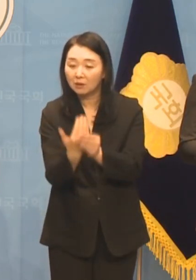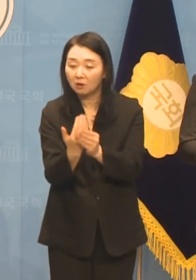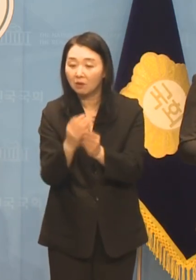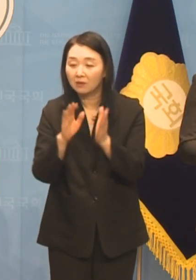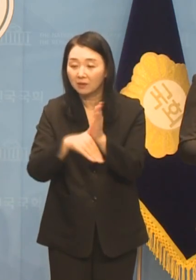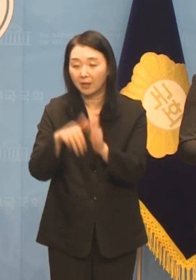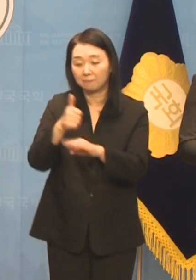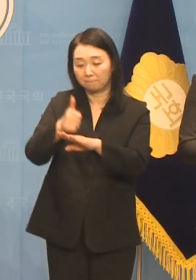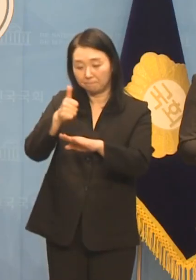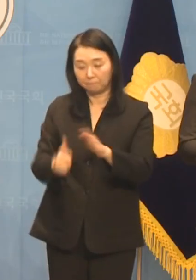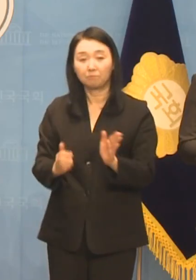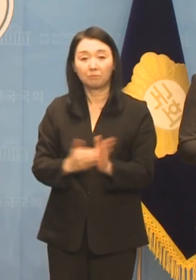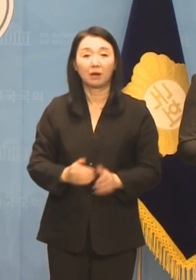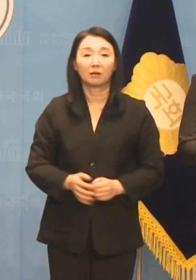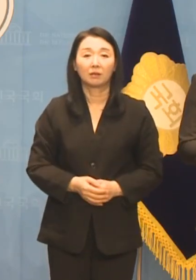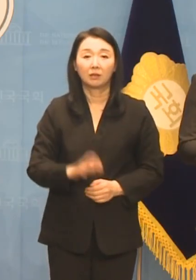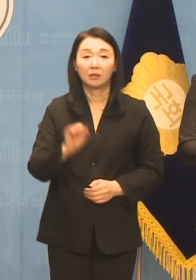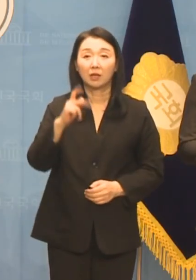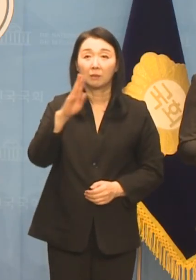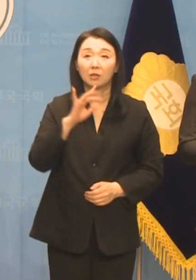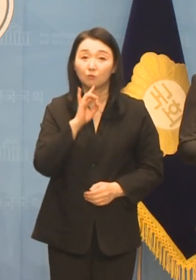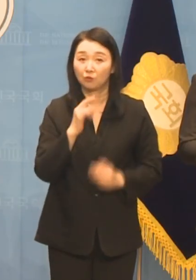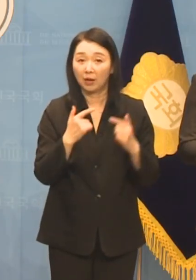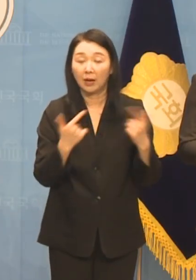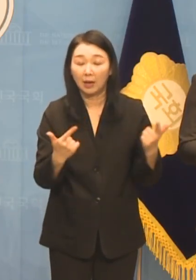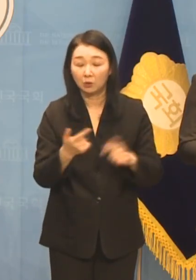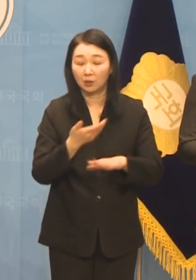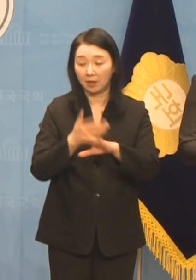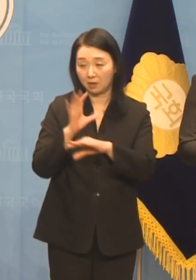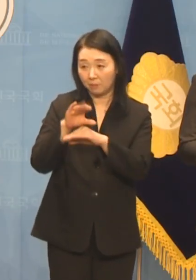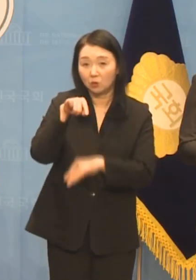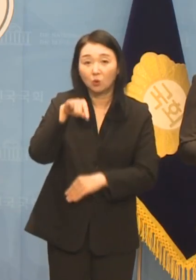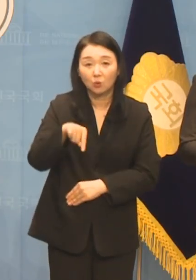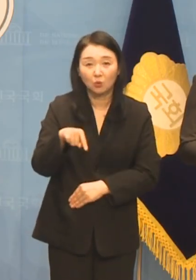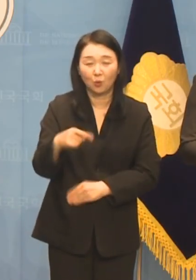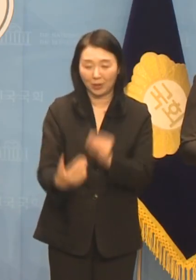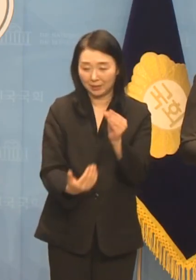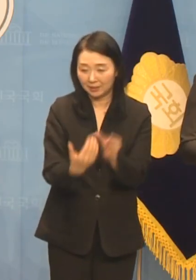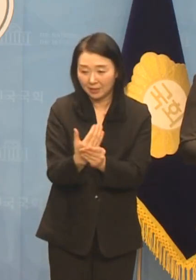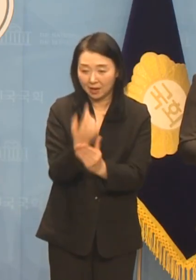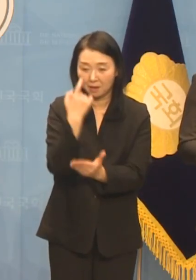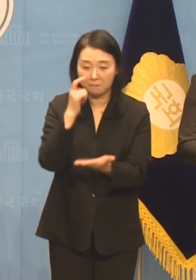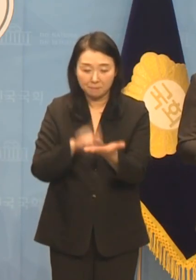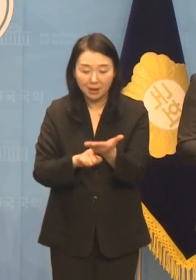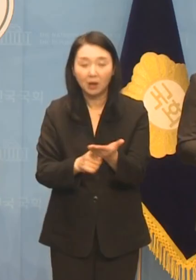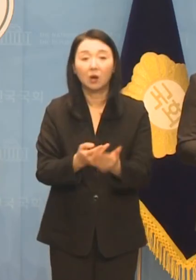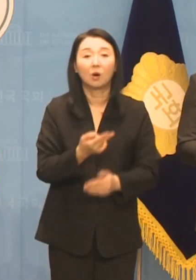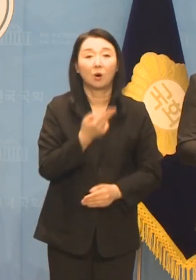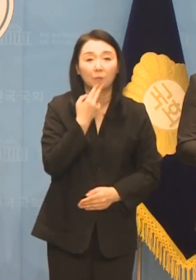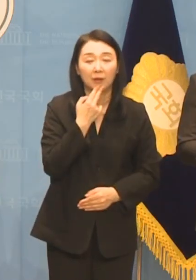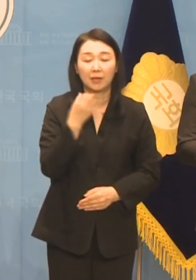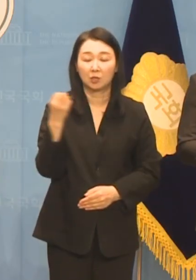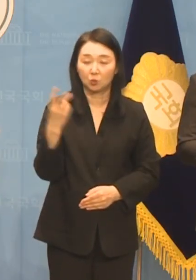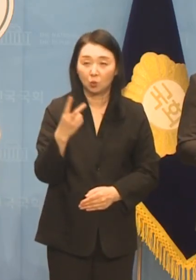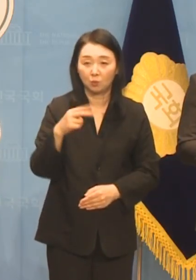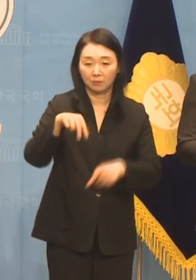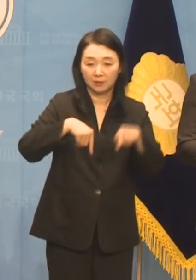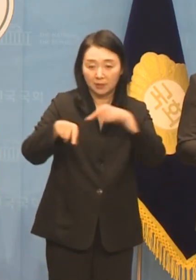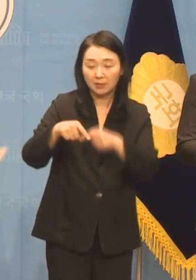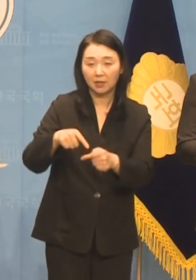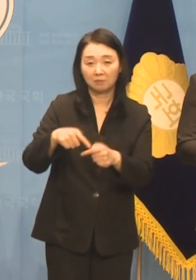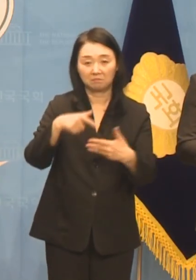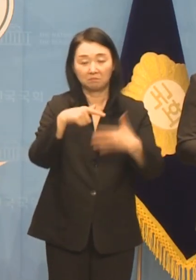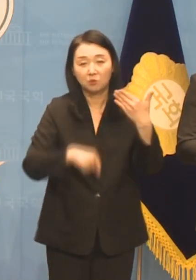패널에서 하차하였습니다. KBS뿐만 아니라 타 방송국에서도 같은 사례가 발생하지 않도록 시사 프로그램